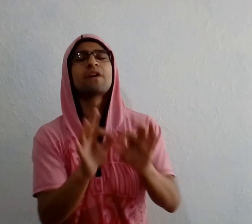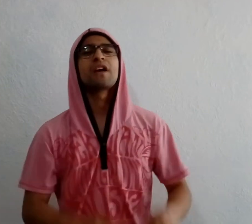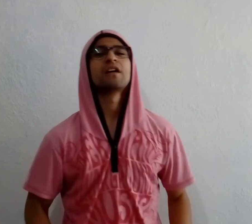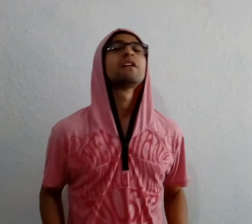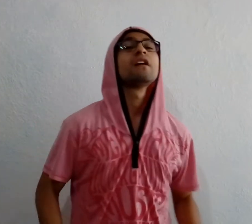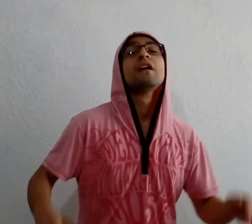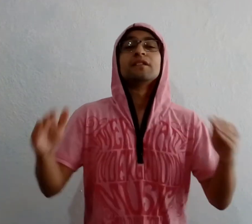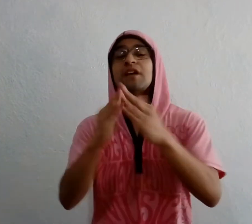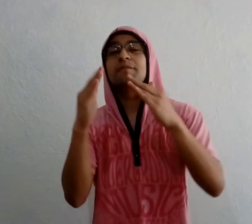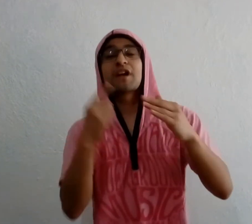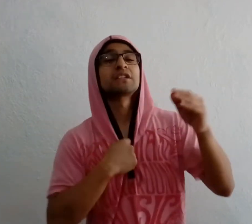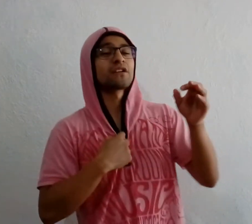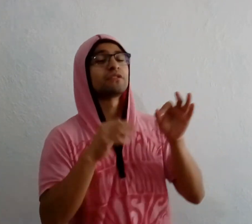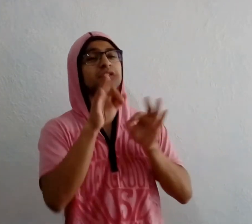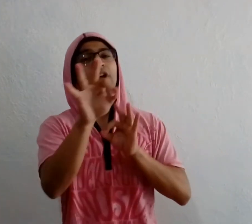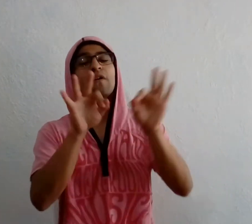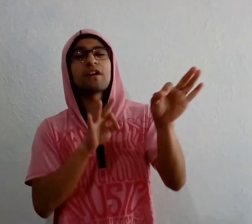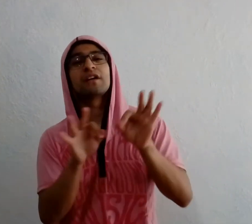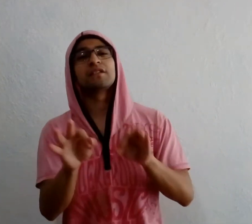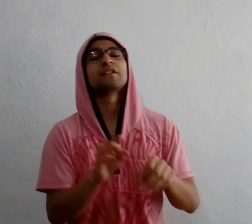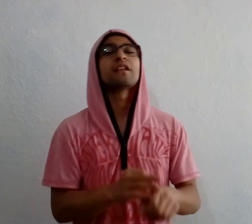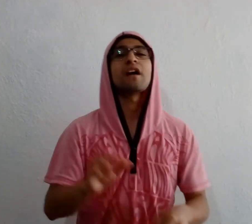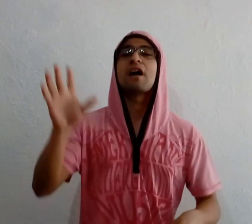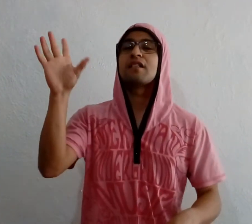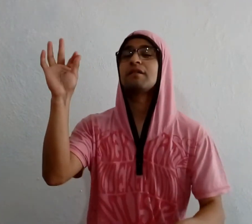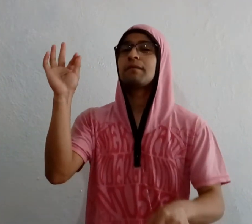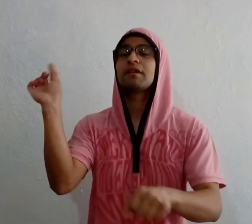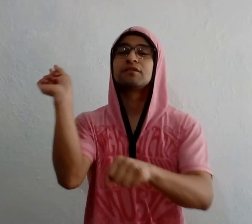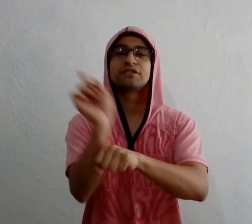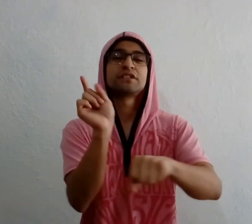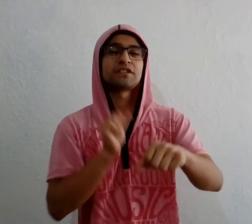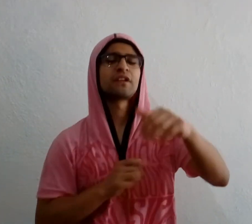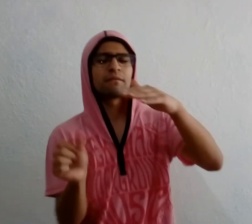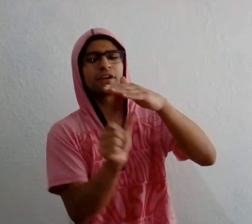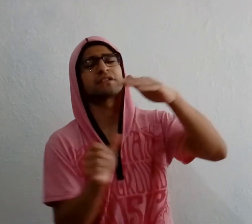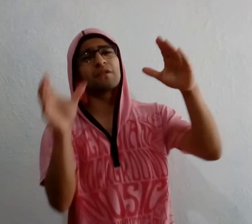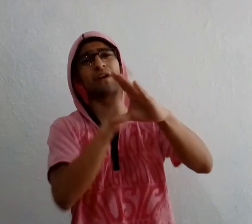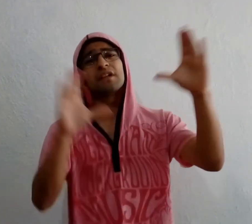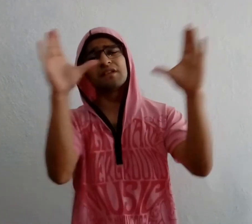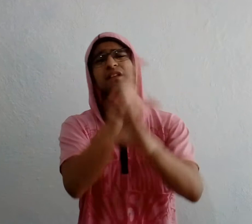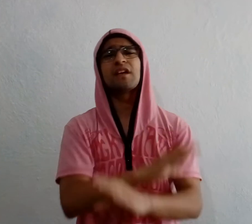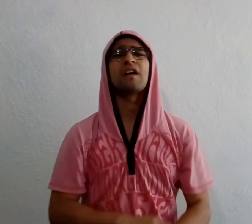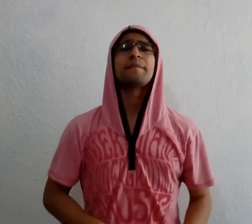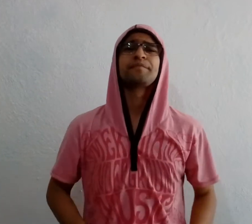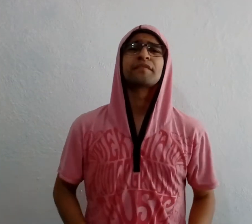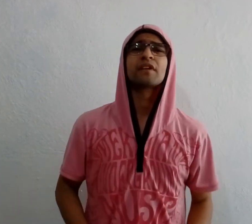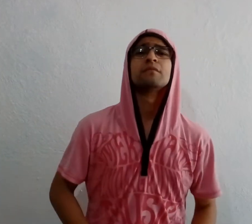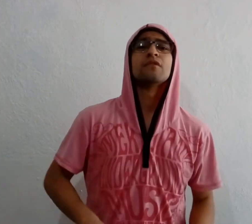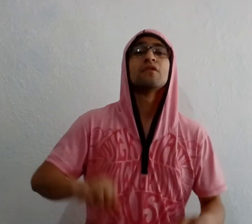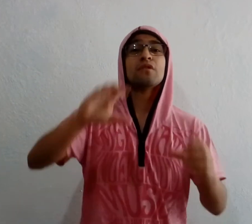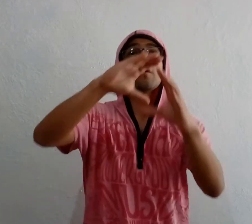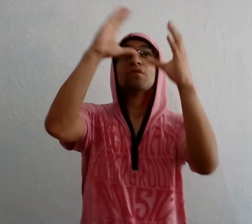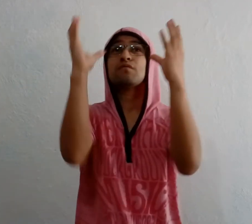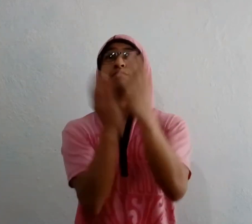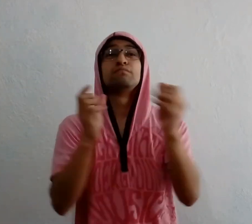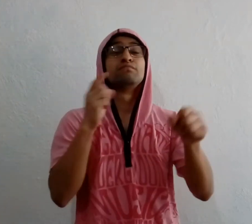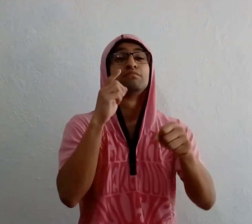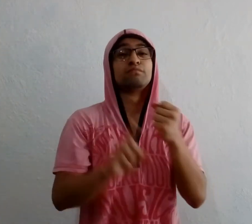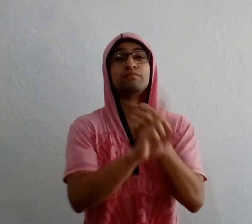buena. Desde mi casa conectado a la antena, liberamos 60 barras en cuarentena. El mundo está polarizado, corona